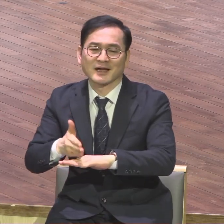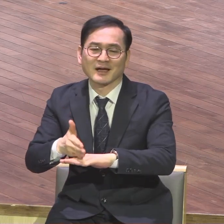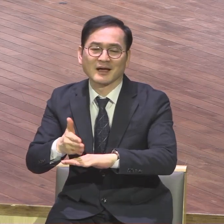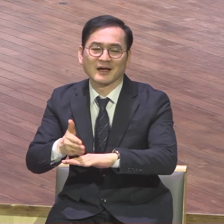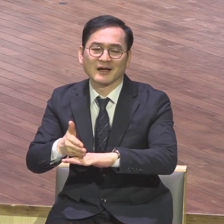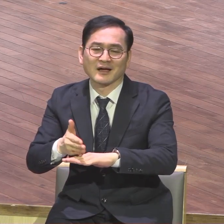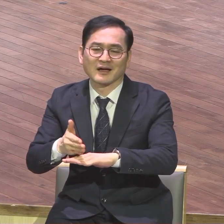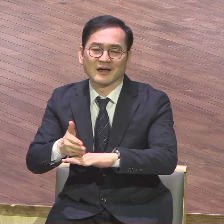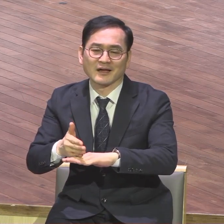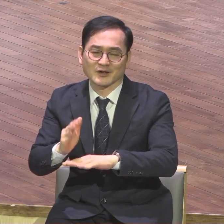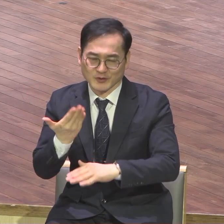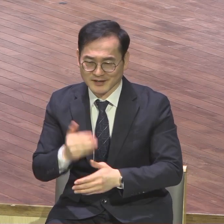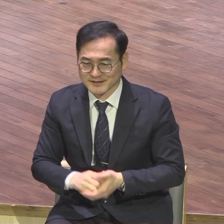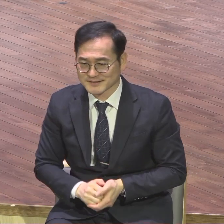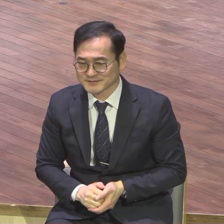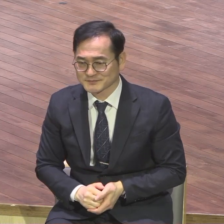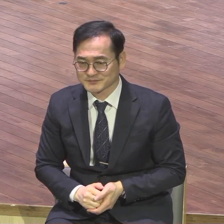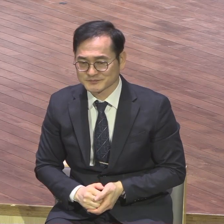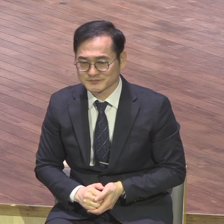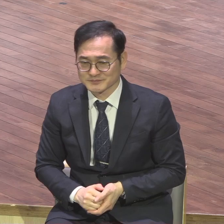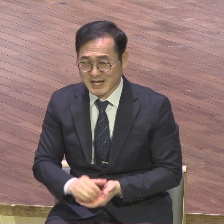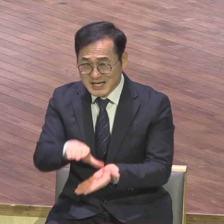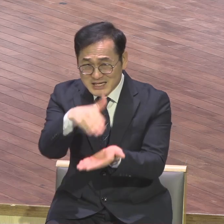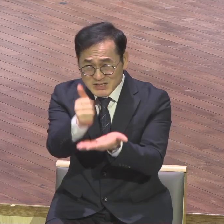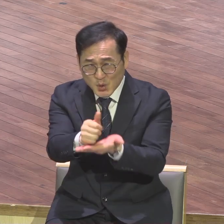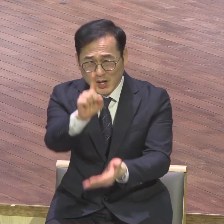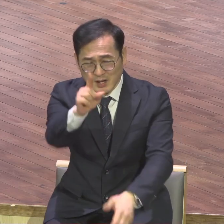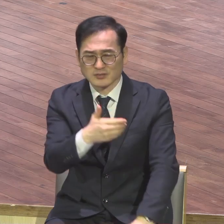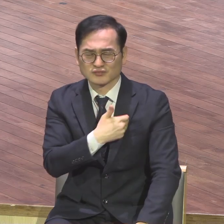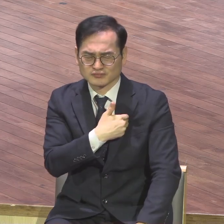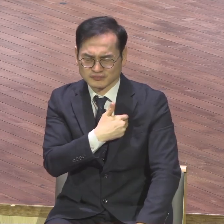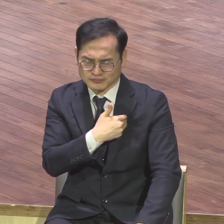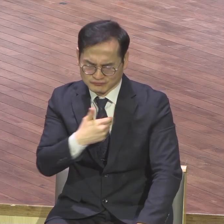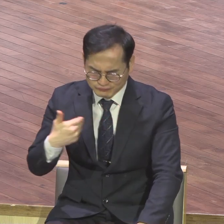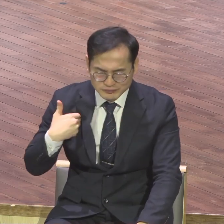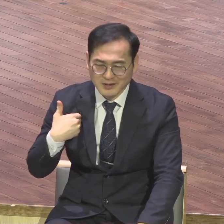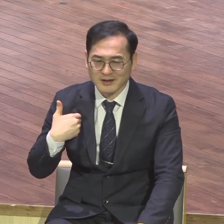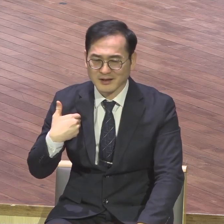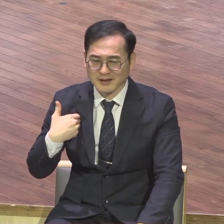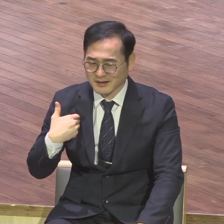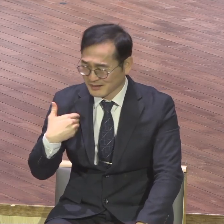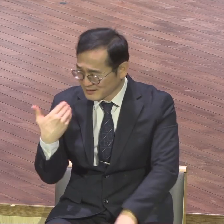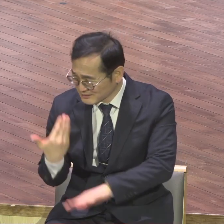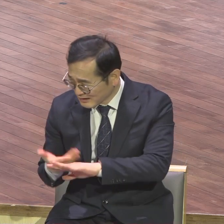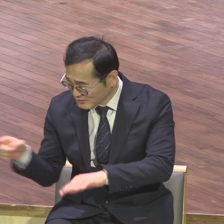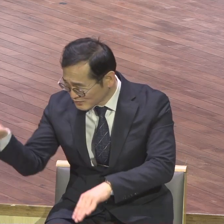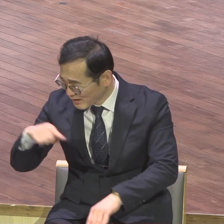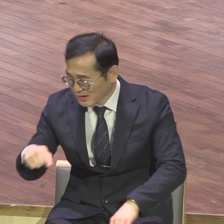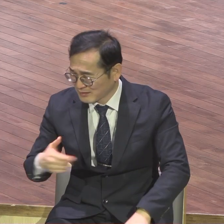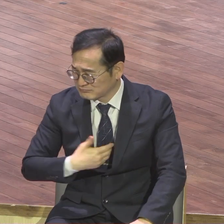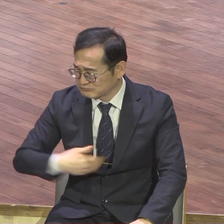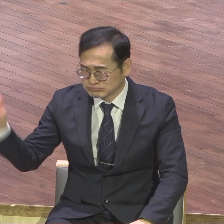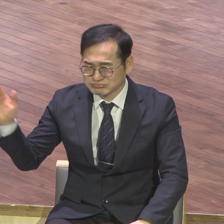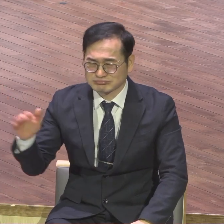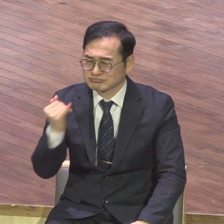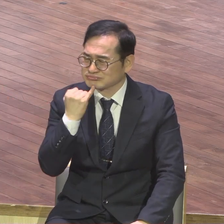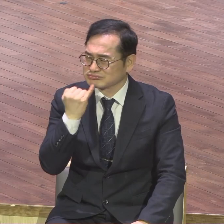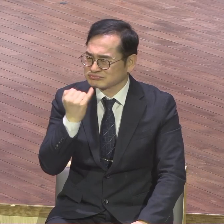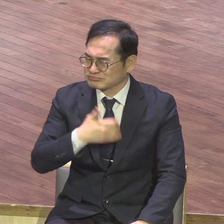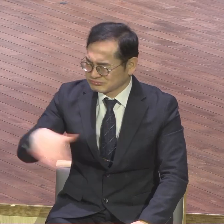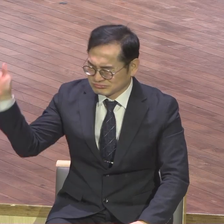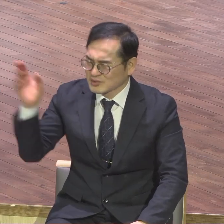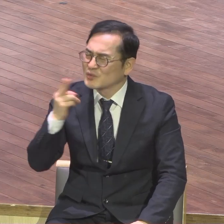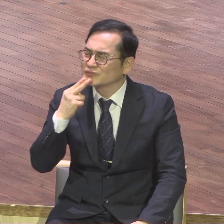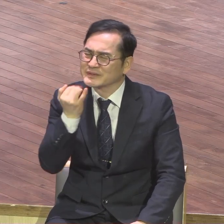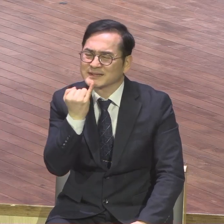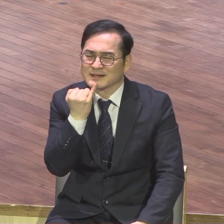그리스도만 있으면 난 더 필요한 게 없어. 그리스도로 난 만족할 거야. 아멘. 오늘 본문 말씀에 적용해 보면요, 예수